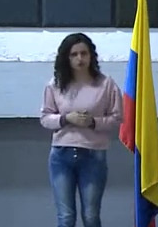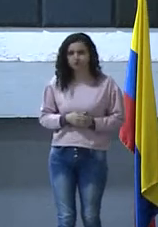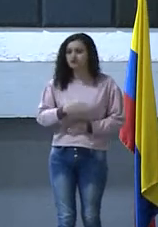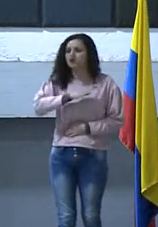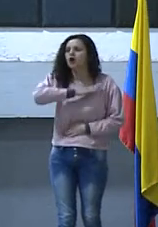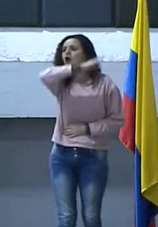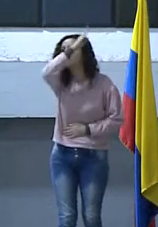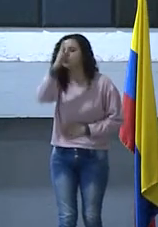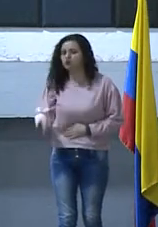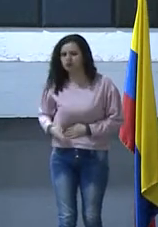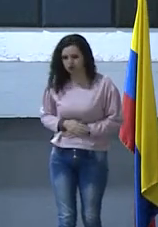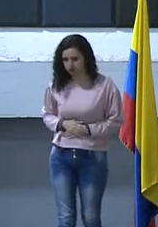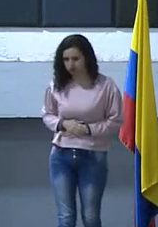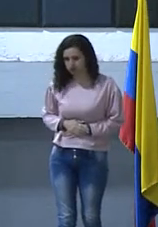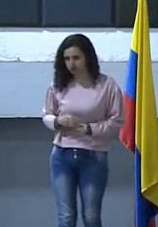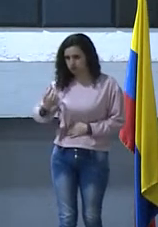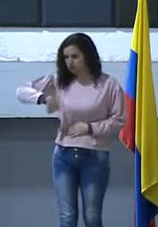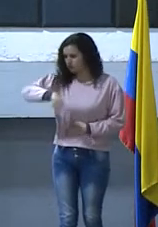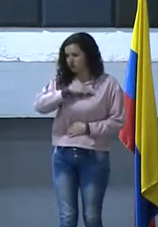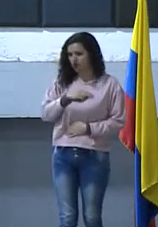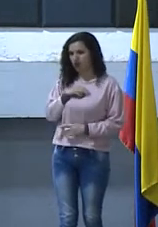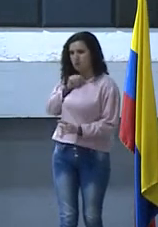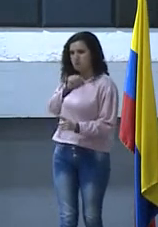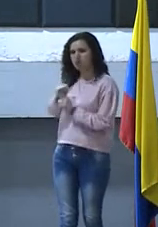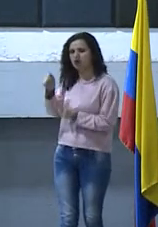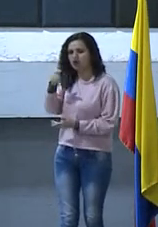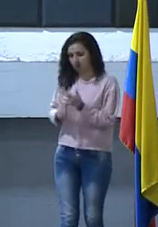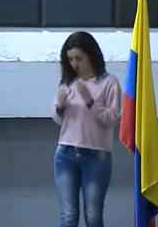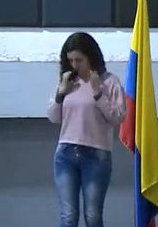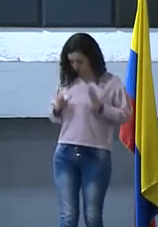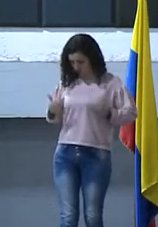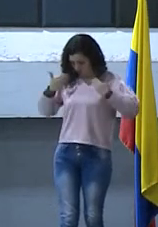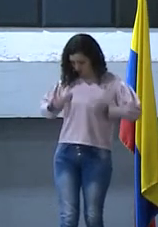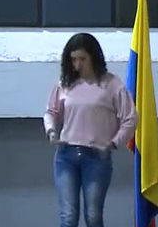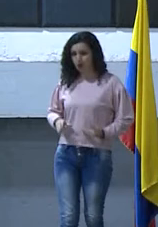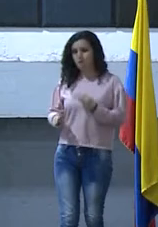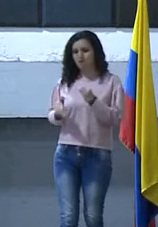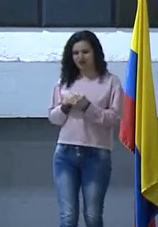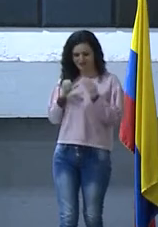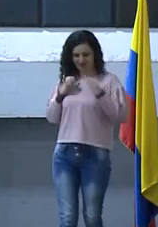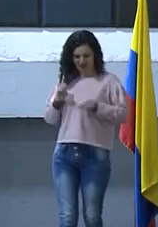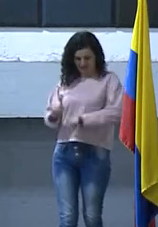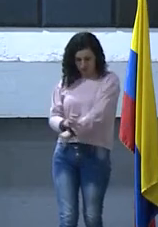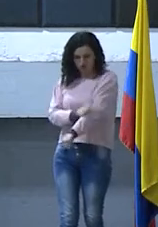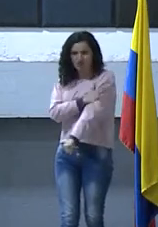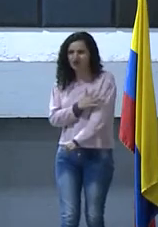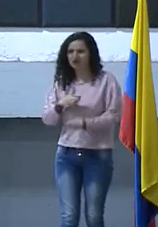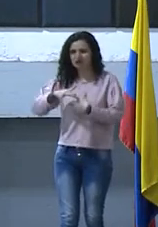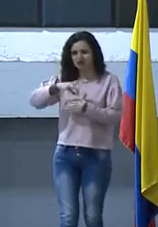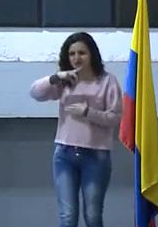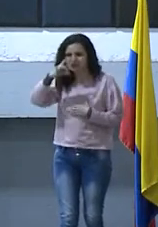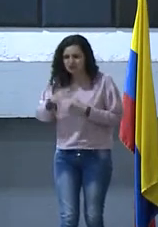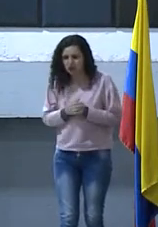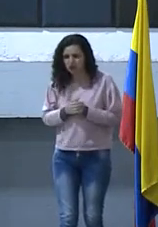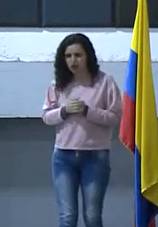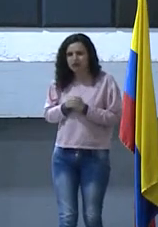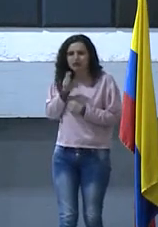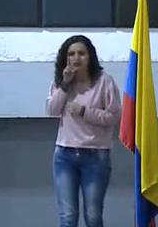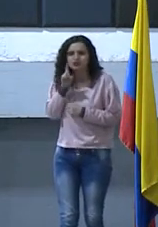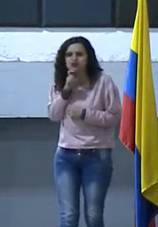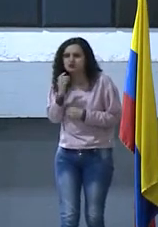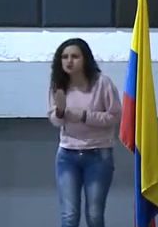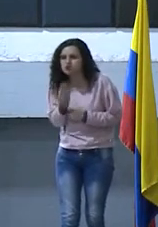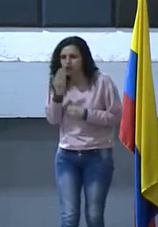nunca más desconocer que el cuerpo físico emocional espiritual sexual